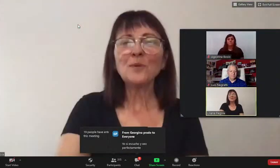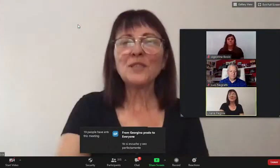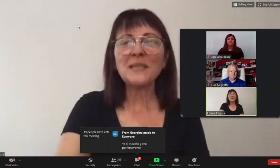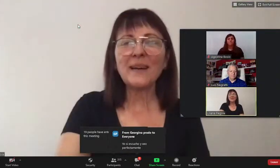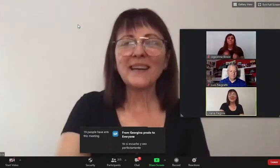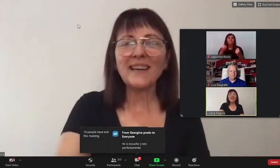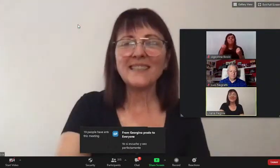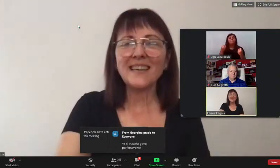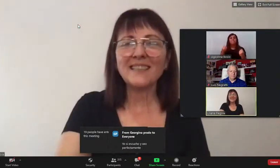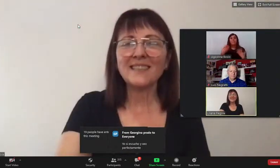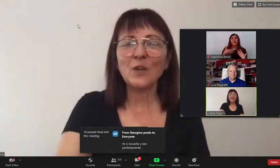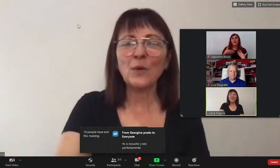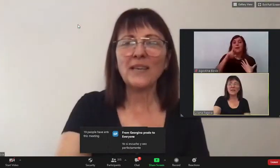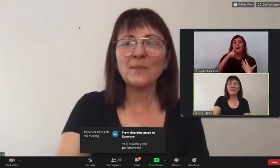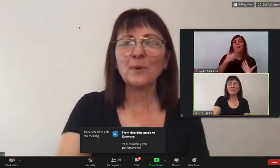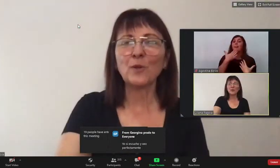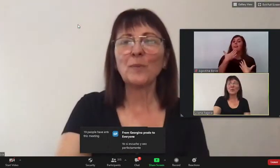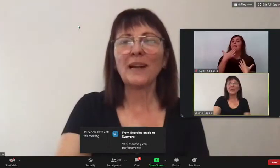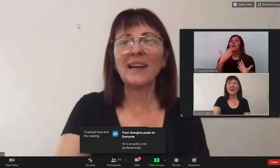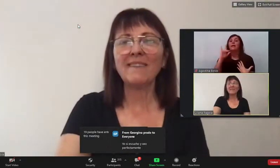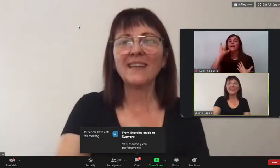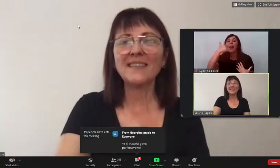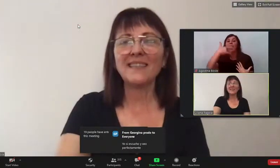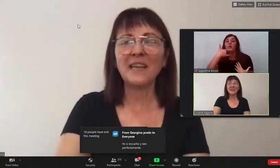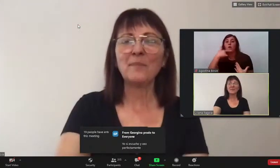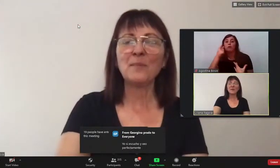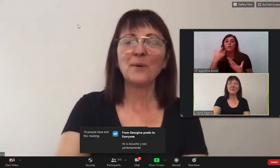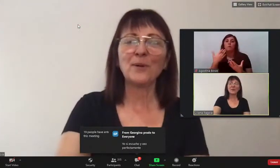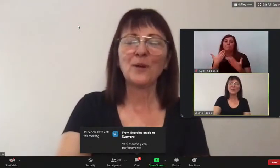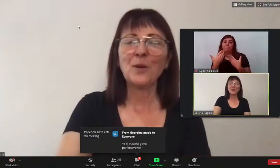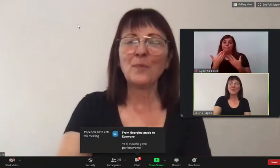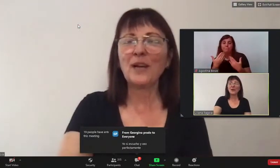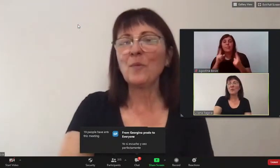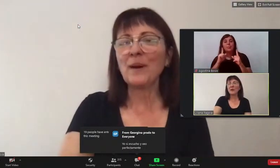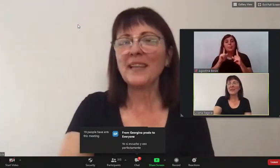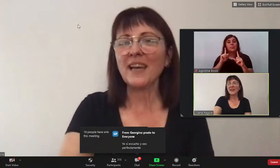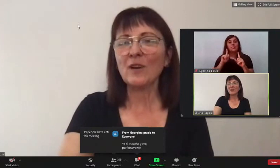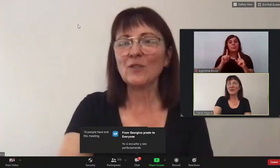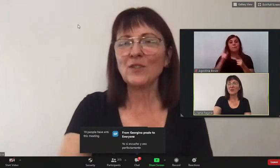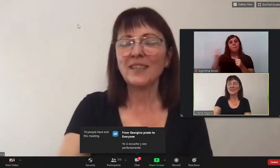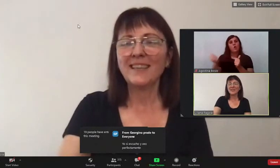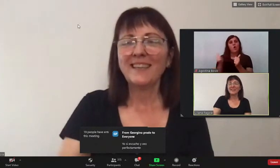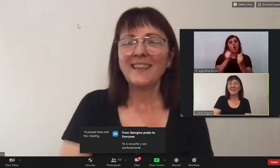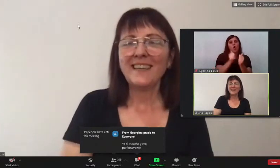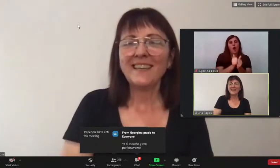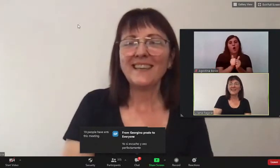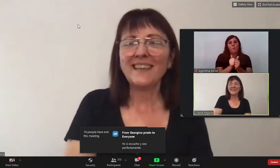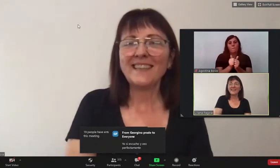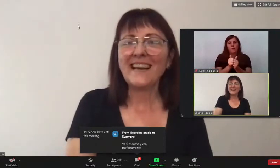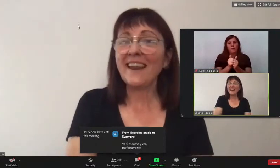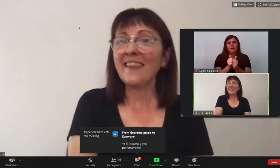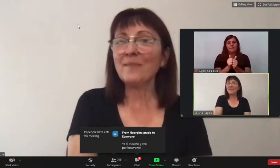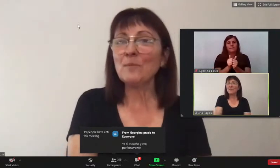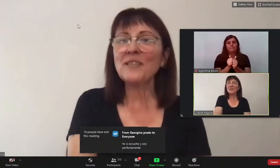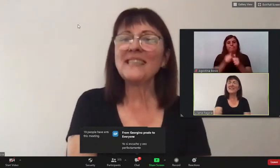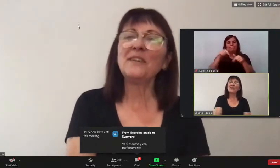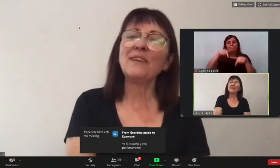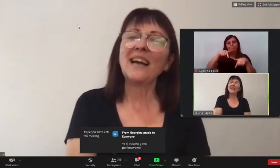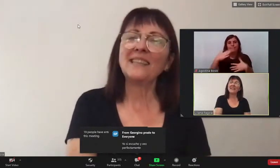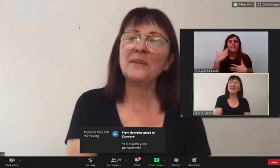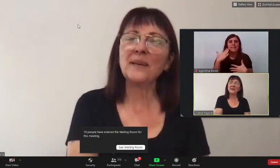Bueno, muchísimas gracias Luis por tus palabras y también por acompañarnos en esta tarde